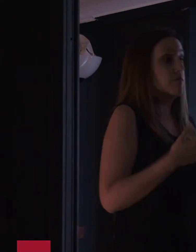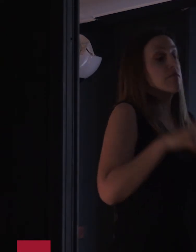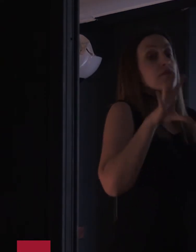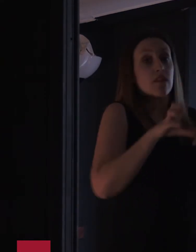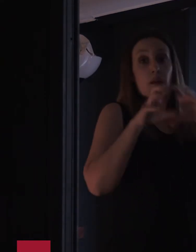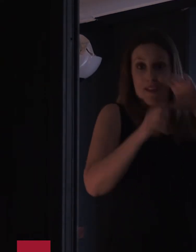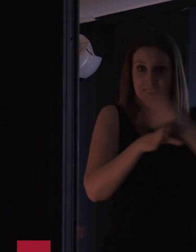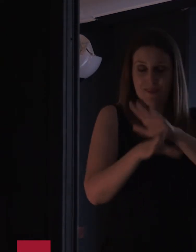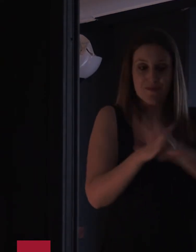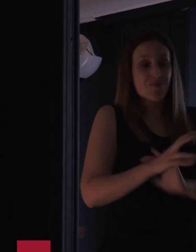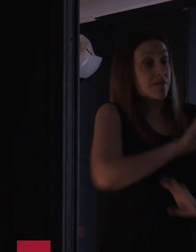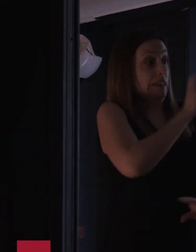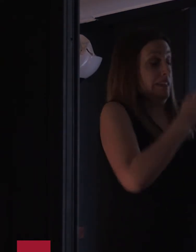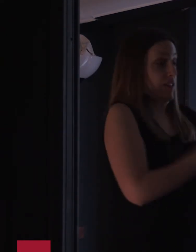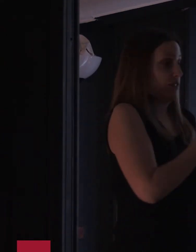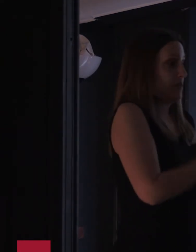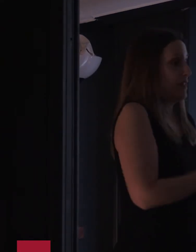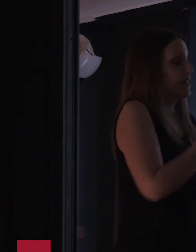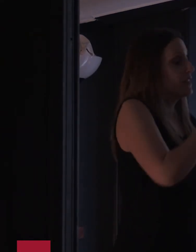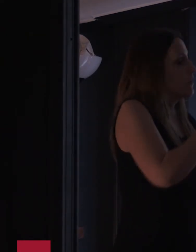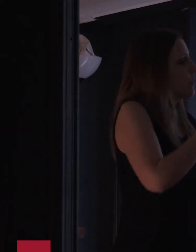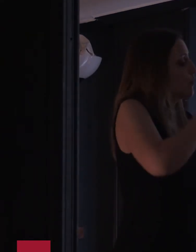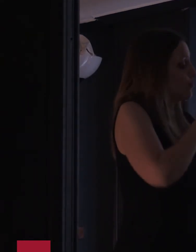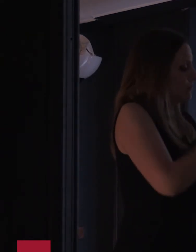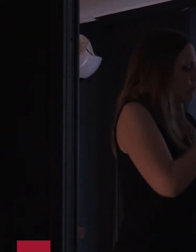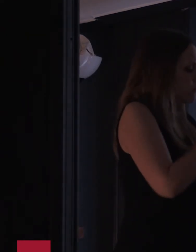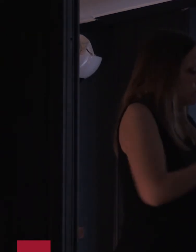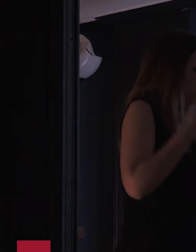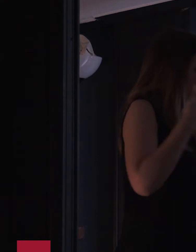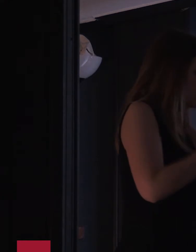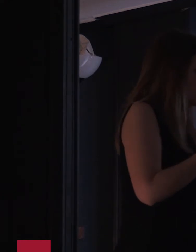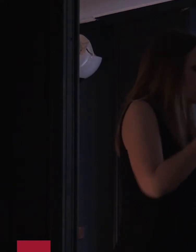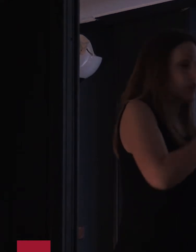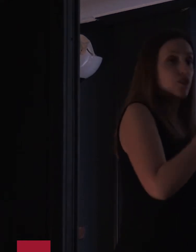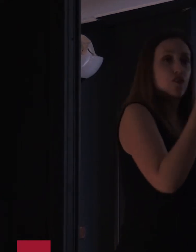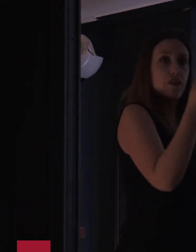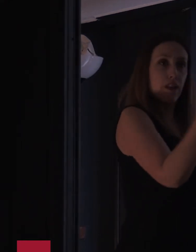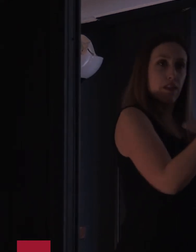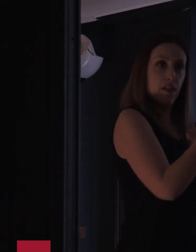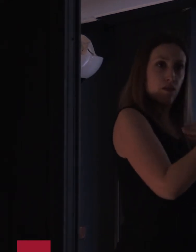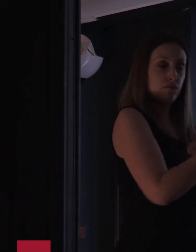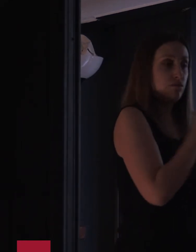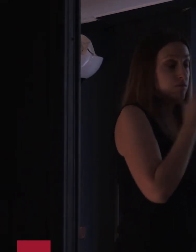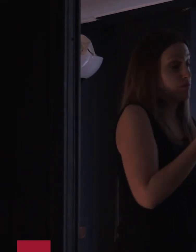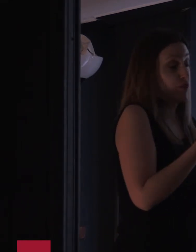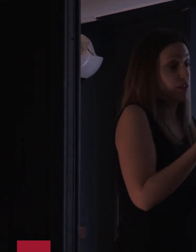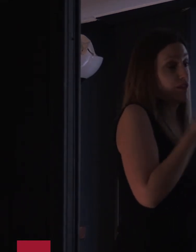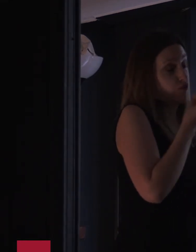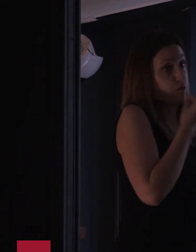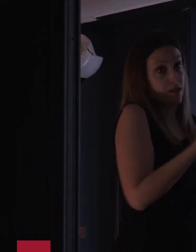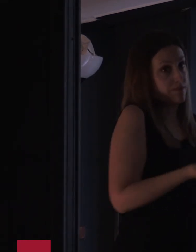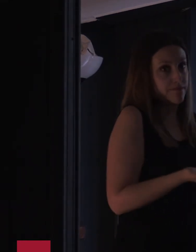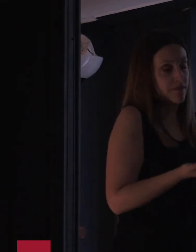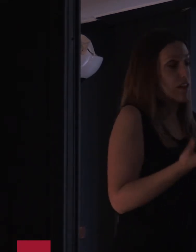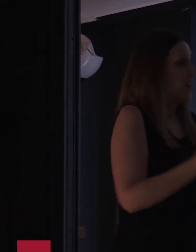y luego, bueno, nos falta la otra parte en la que también estamos trabajando mucho, que es que esto siga financiado. Porque dar de comer